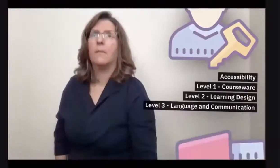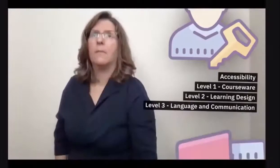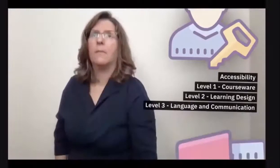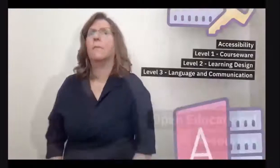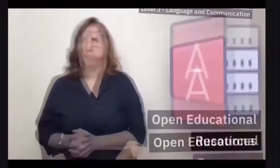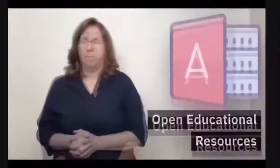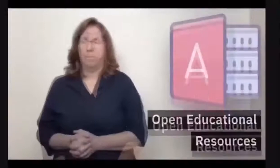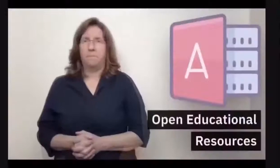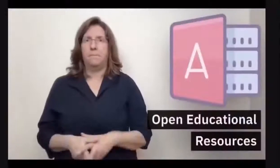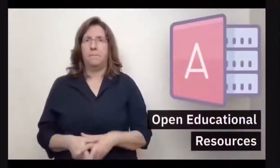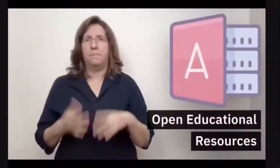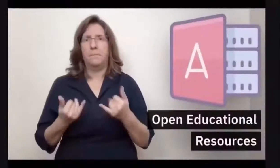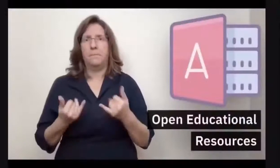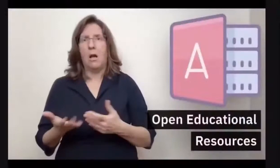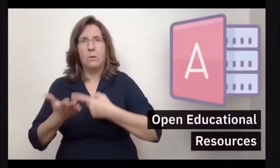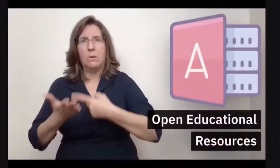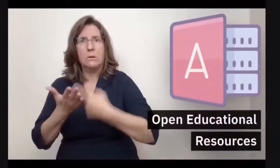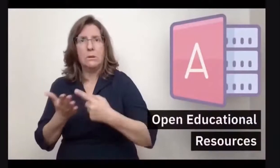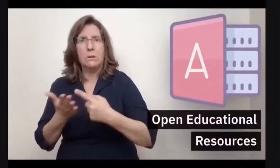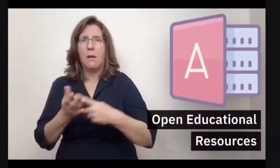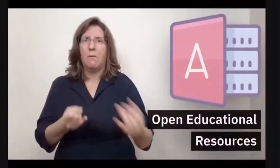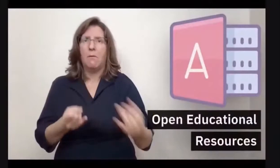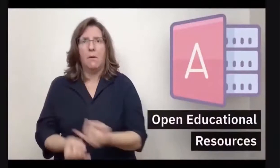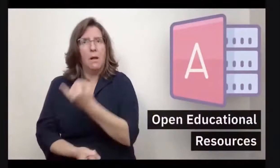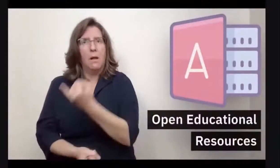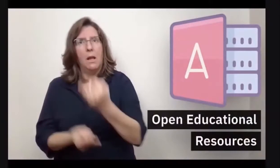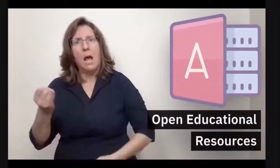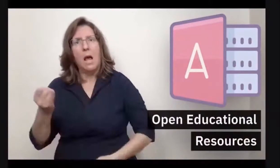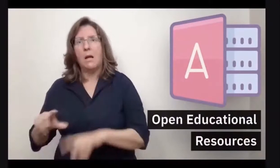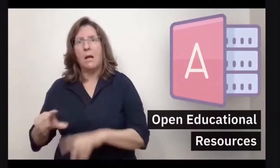a explorar los recursos de la educación abierta.